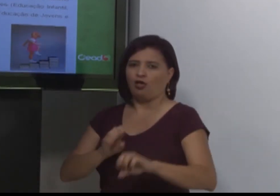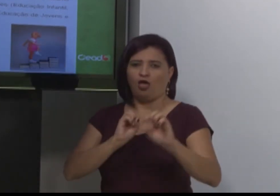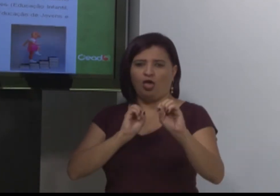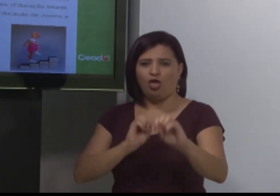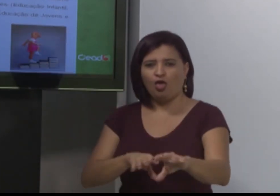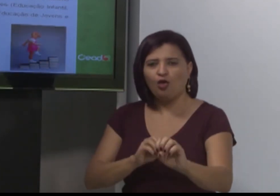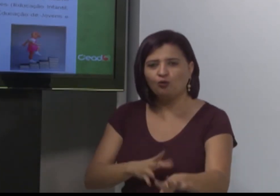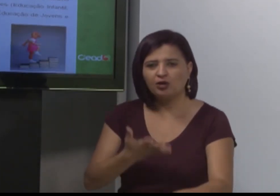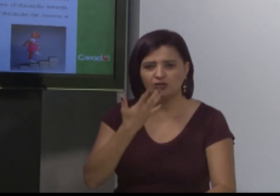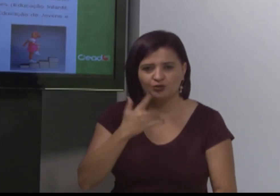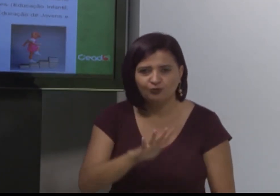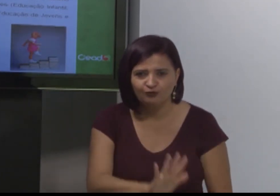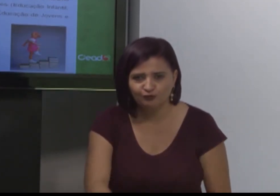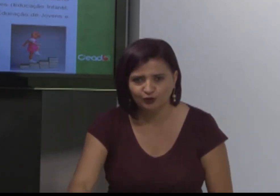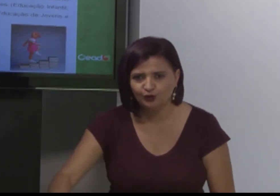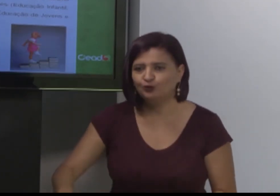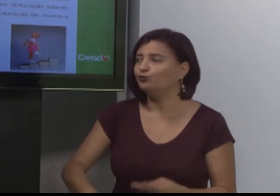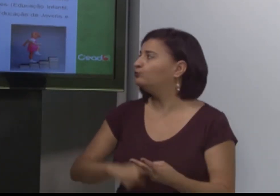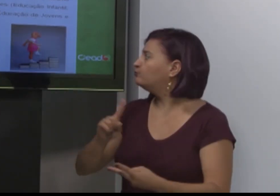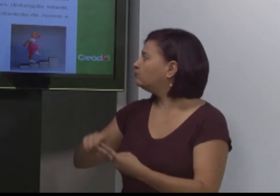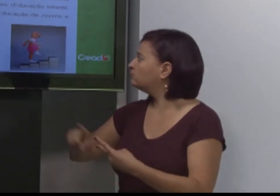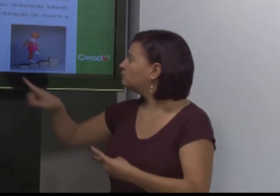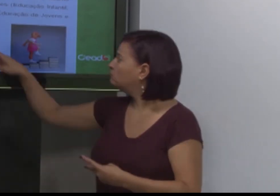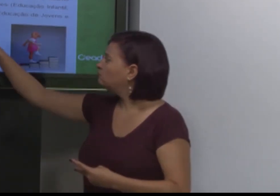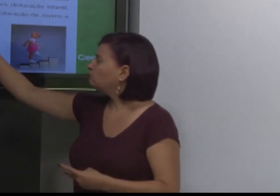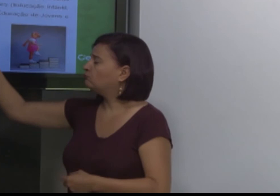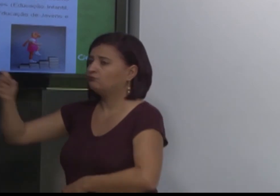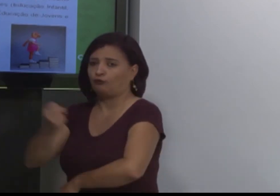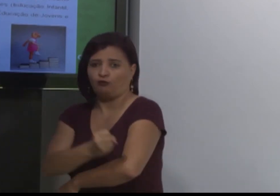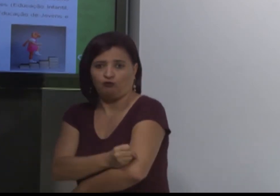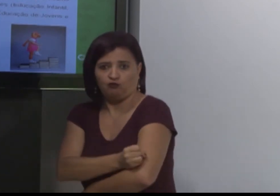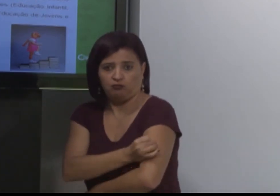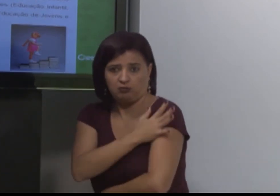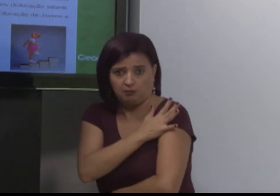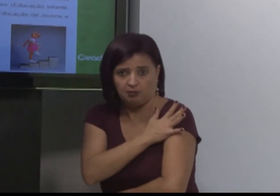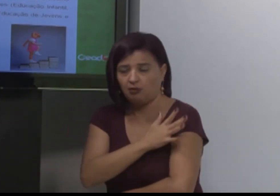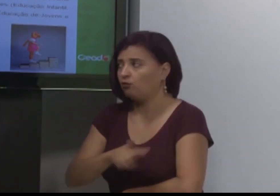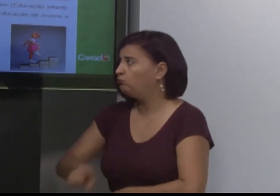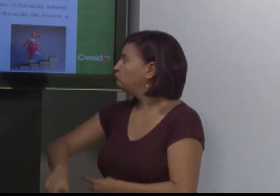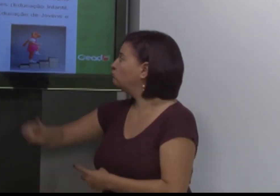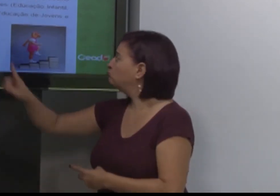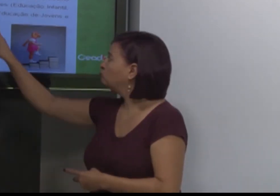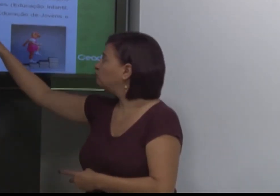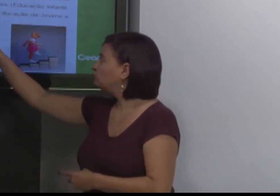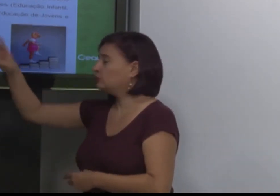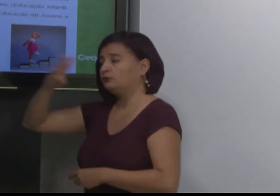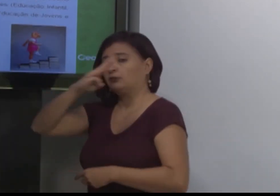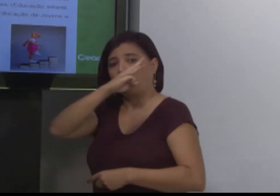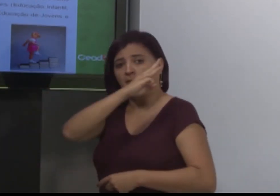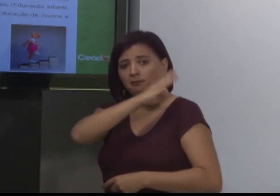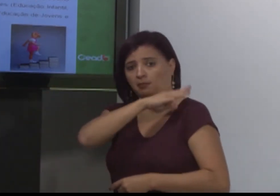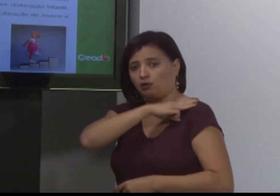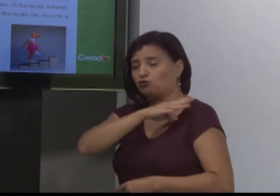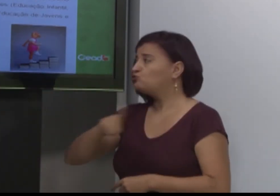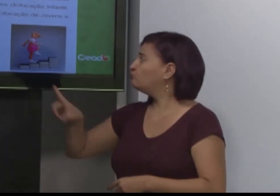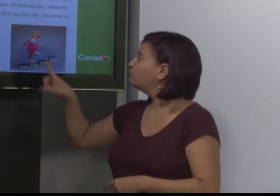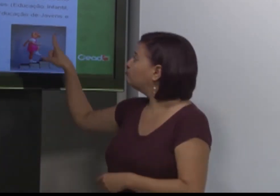E sabemos que há o ensino infantil, o ensino fundamental e o ensino médio. E o EJA.